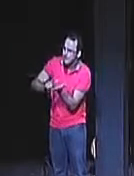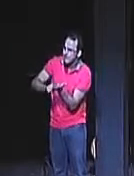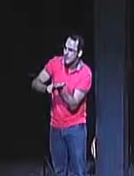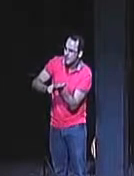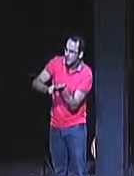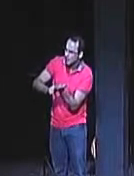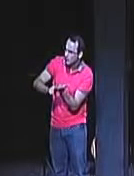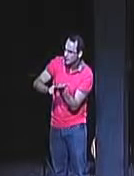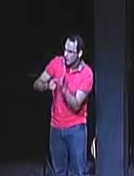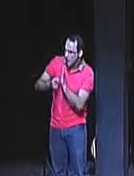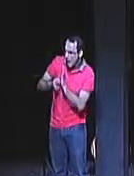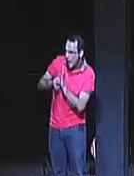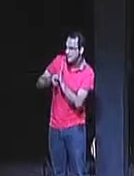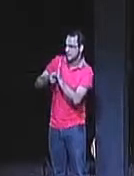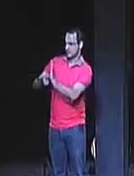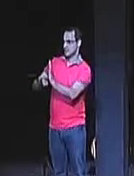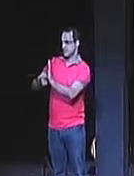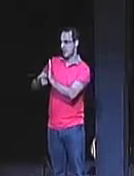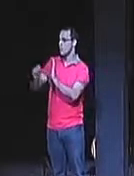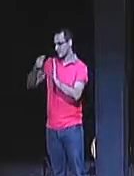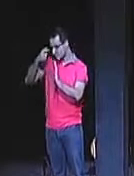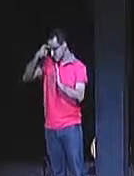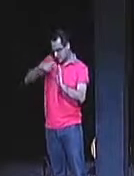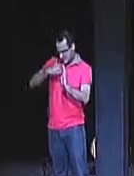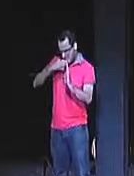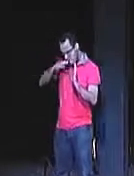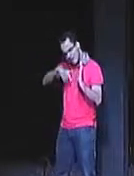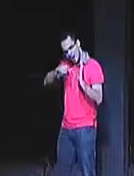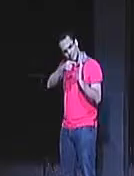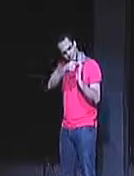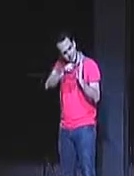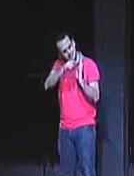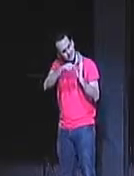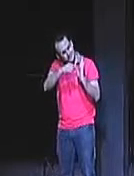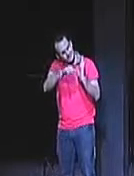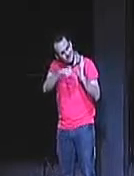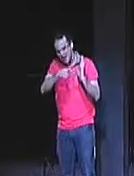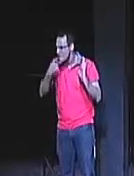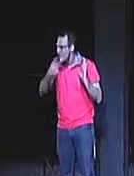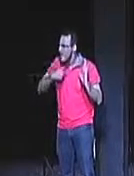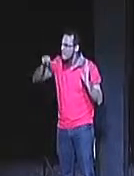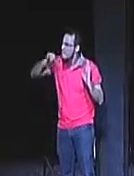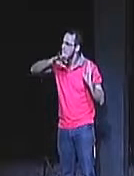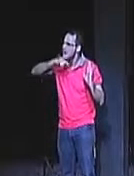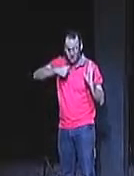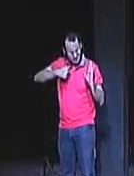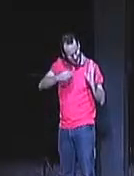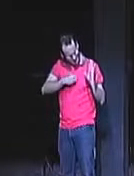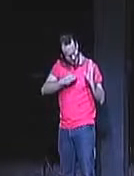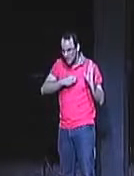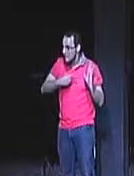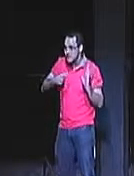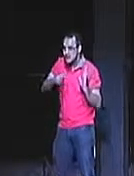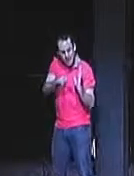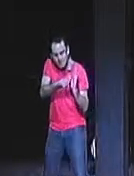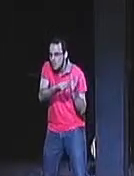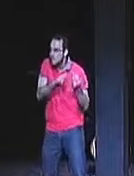aqui o que existe de mal em mim mas ela não tem o papel de me capacitar para vencer o pecado